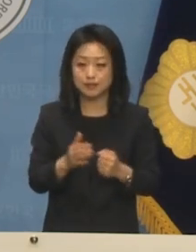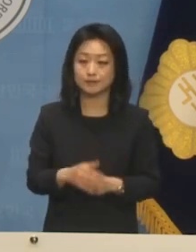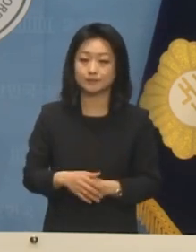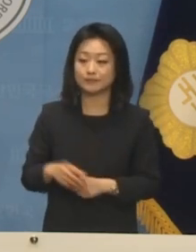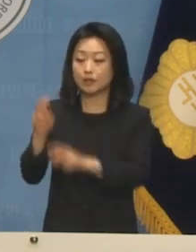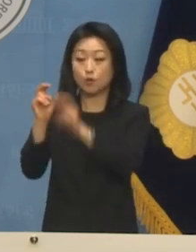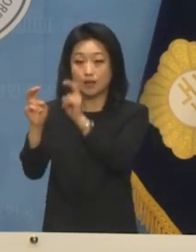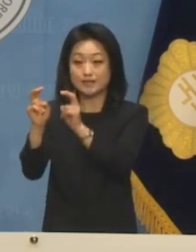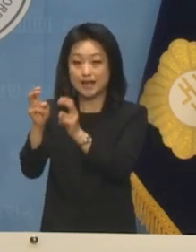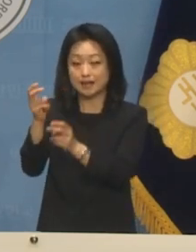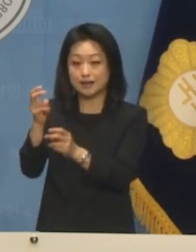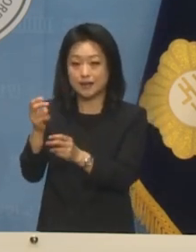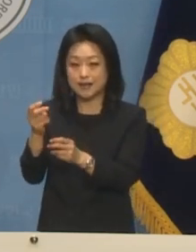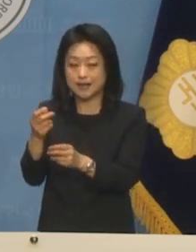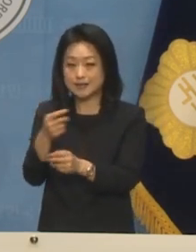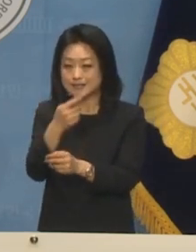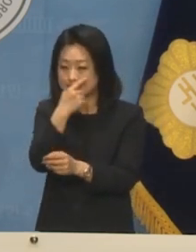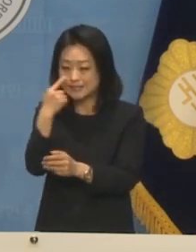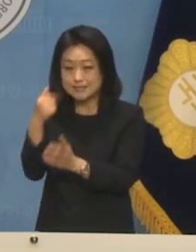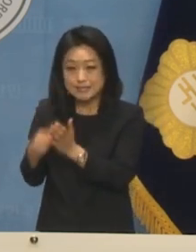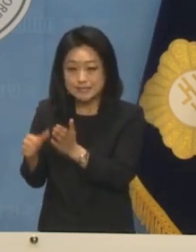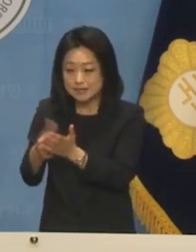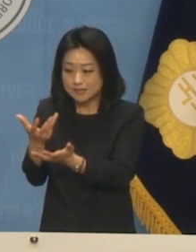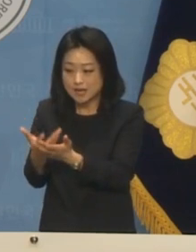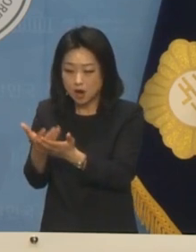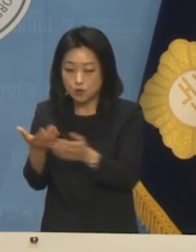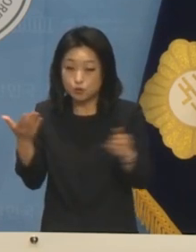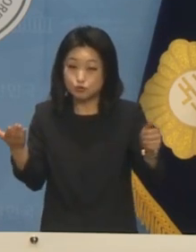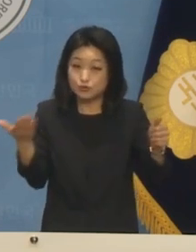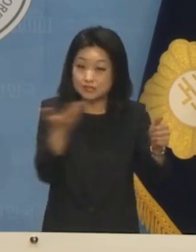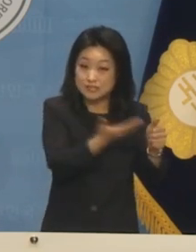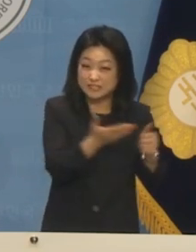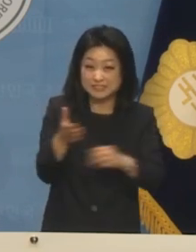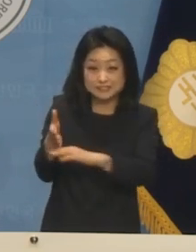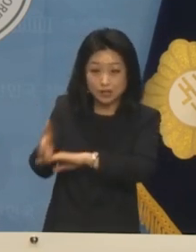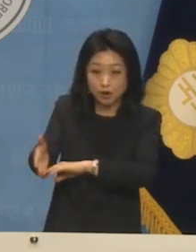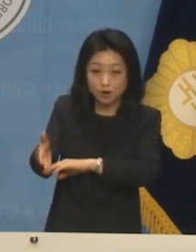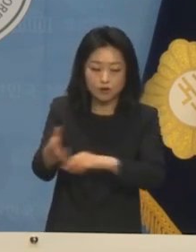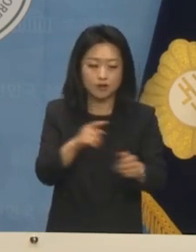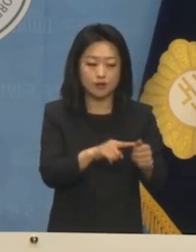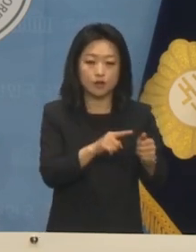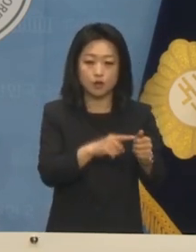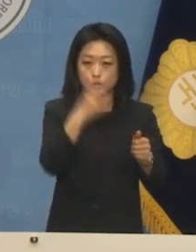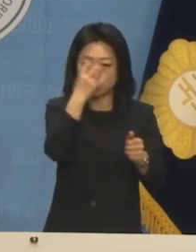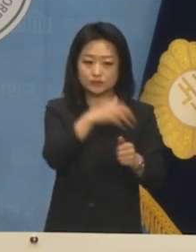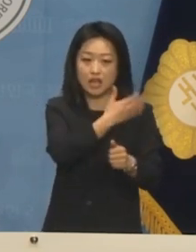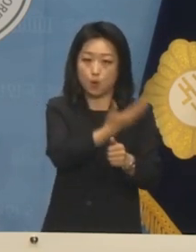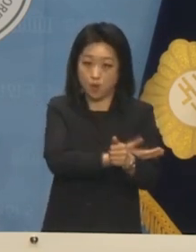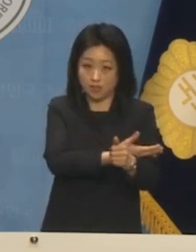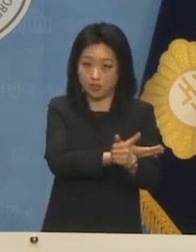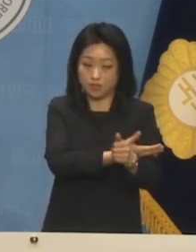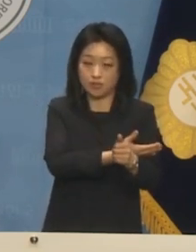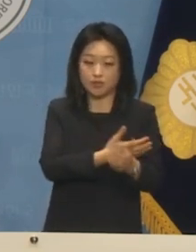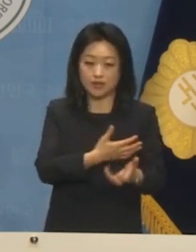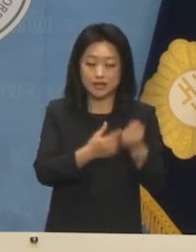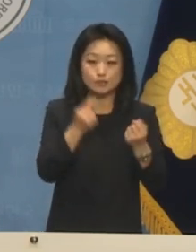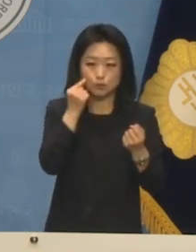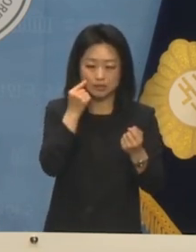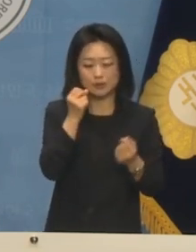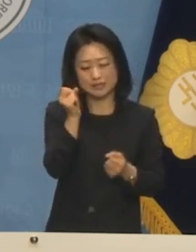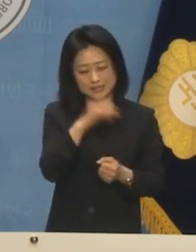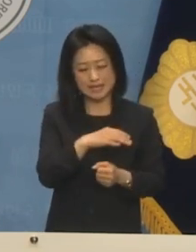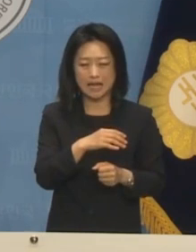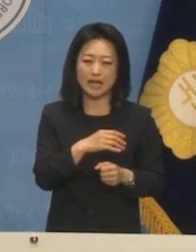입증 자료와 관련돼서 자료 제출을 늦게 하는 경우에는 노동위원회는 조사권을 행사하지 아니한 채 형식적인 조사